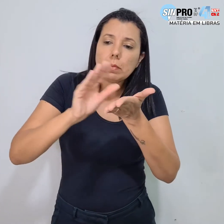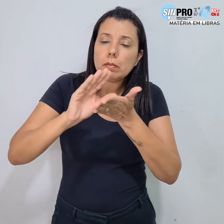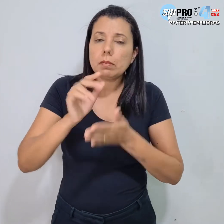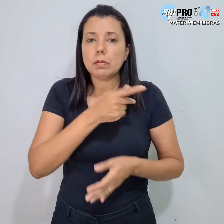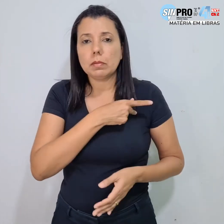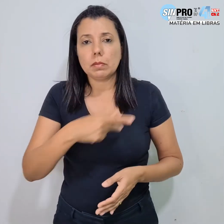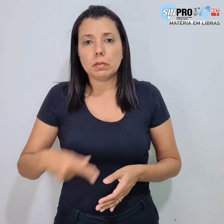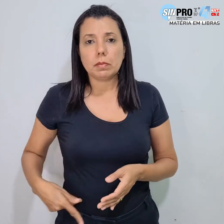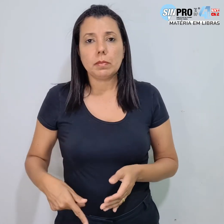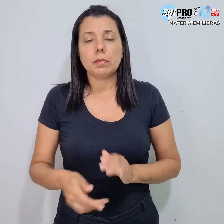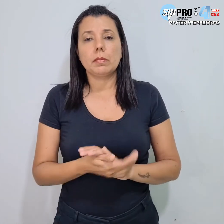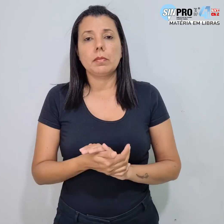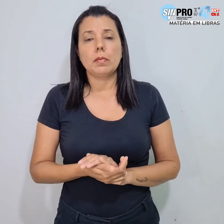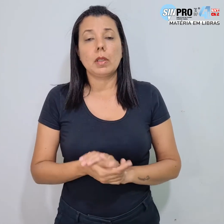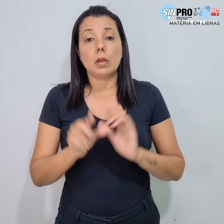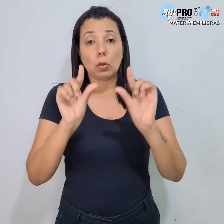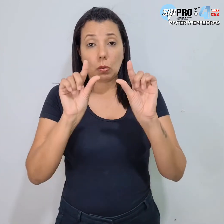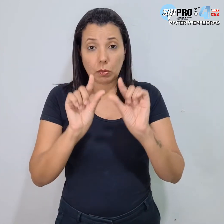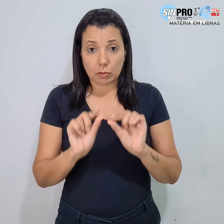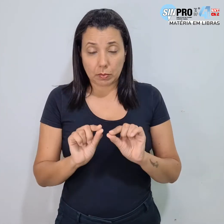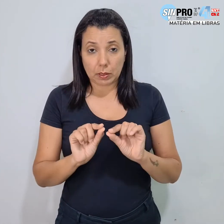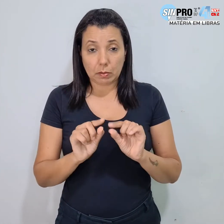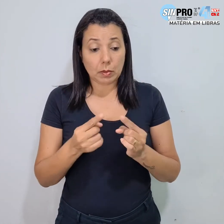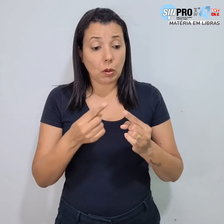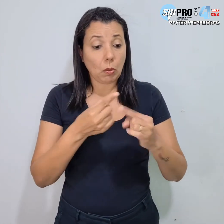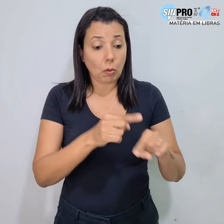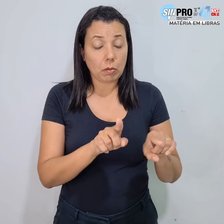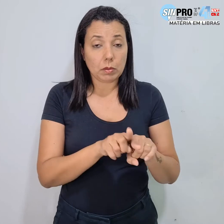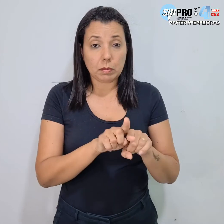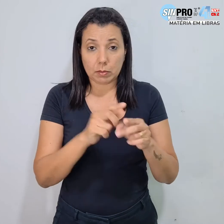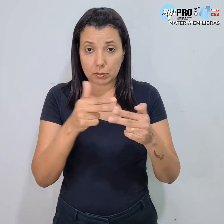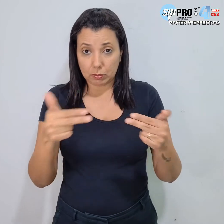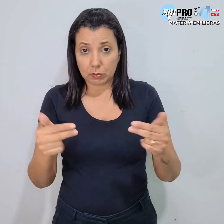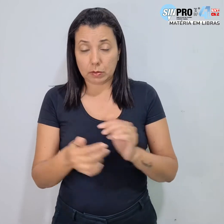público com a mínima contrapartida.